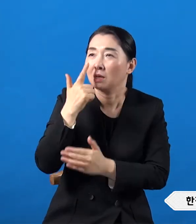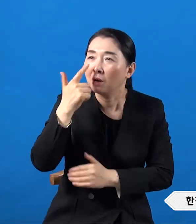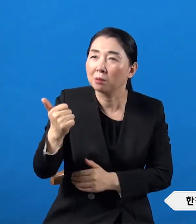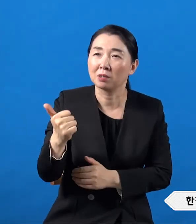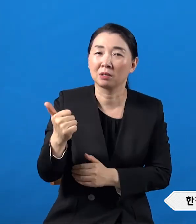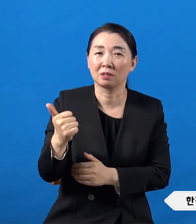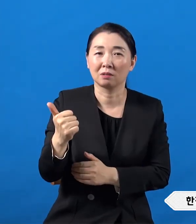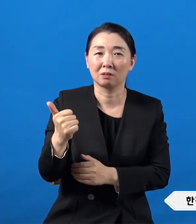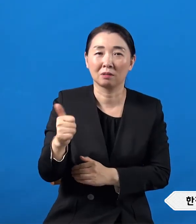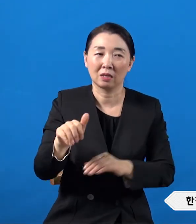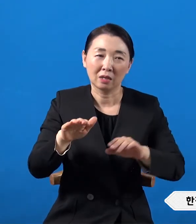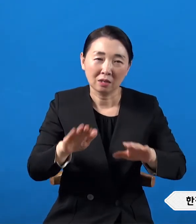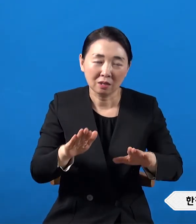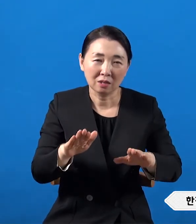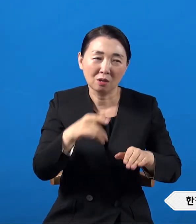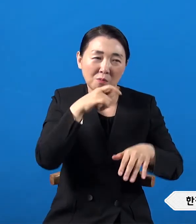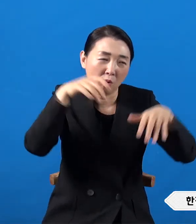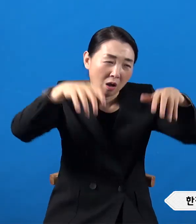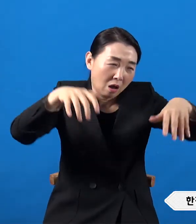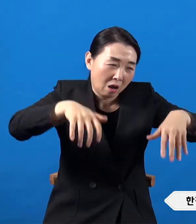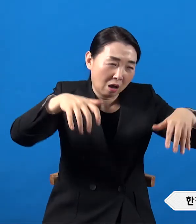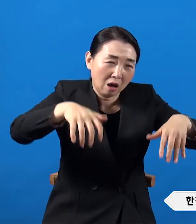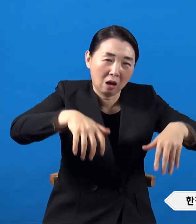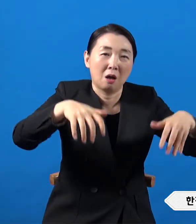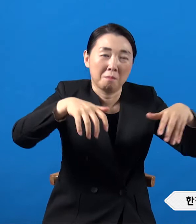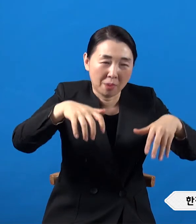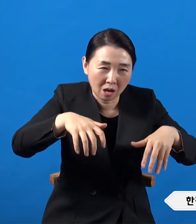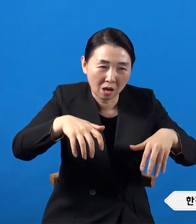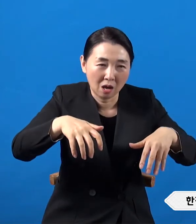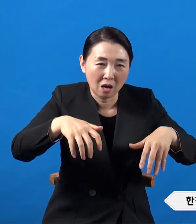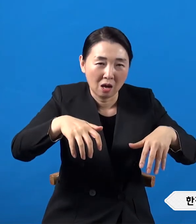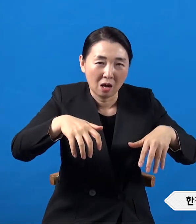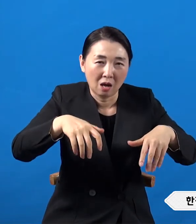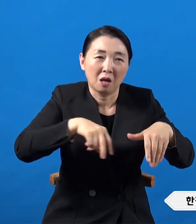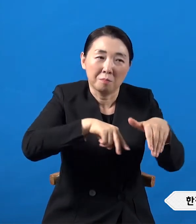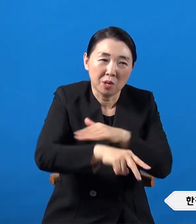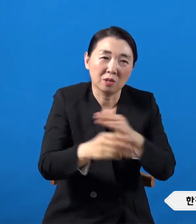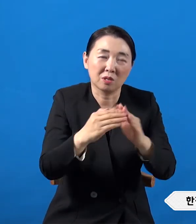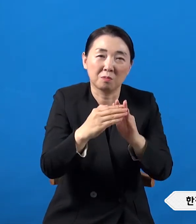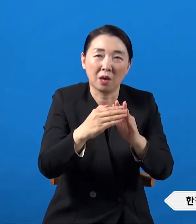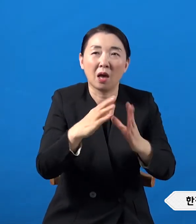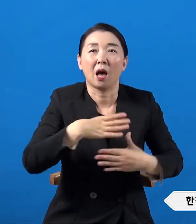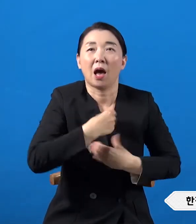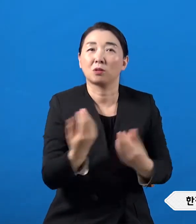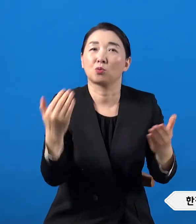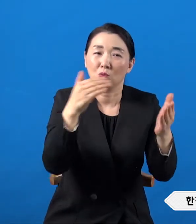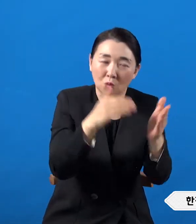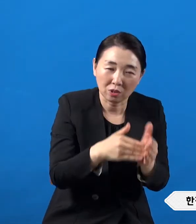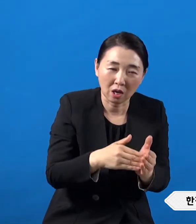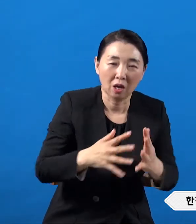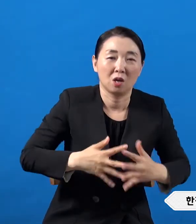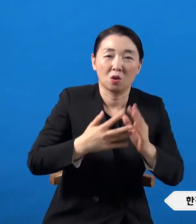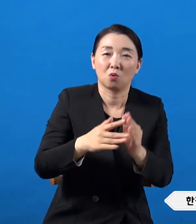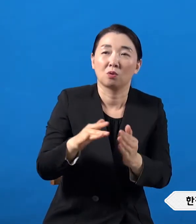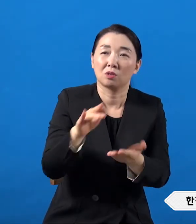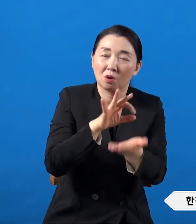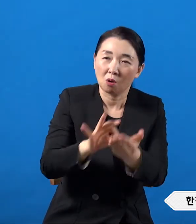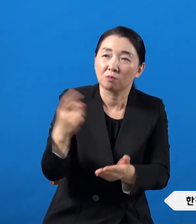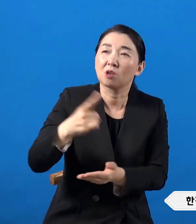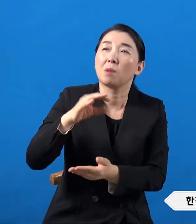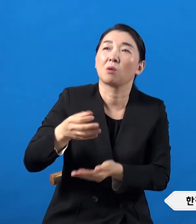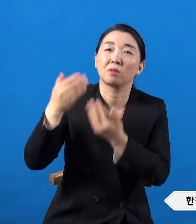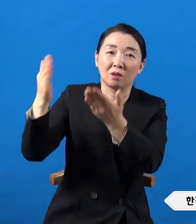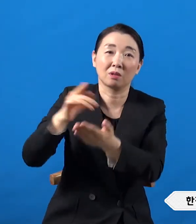하나님 아버지 이 폭우를 피해서 무사히 집에 돌아가게만 해주시면 건축헌금 1,000만 원을